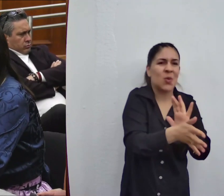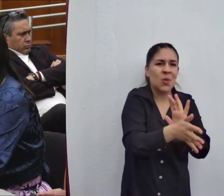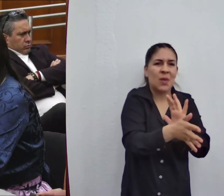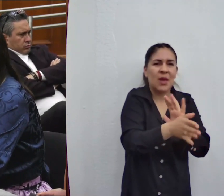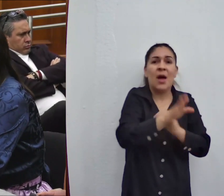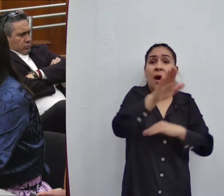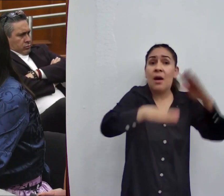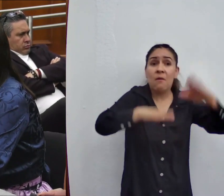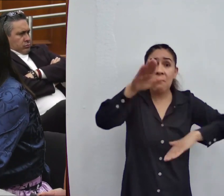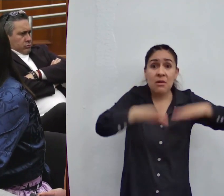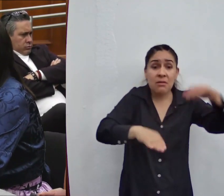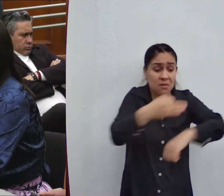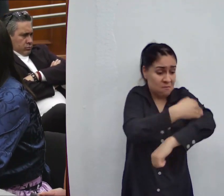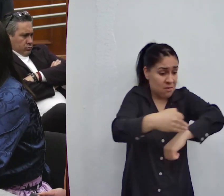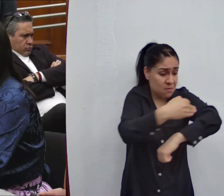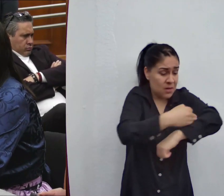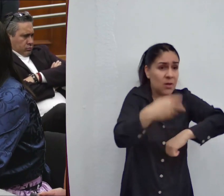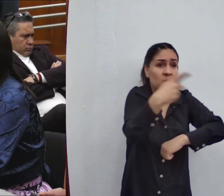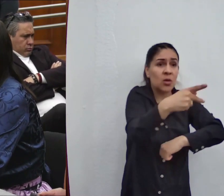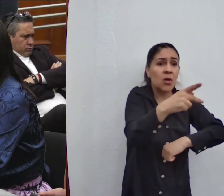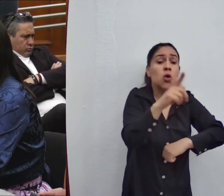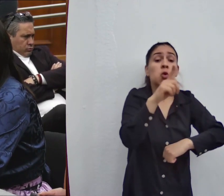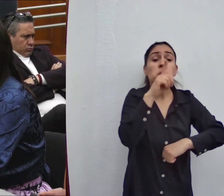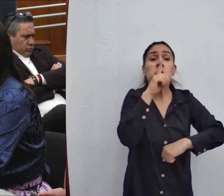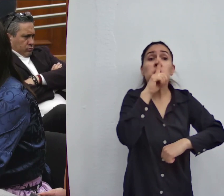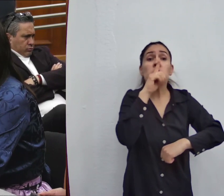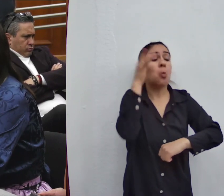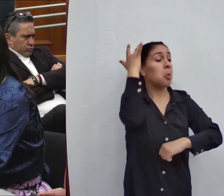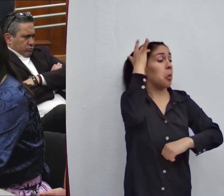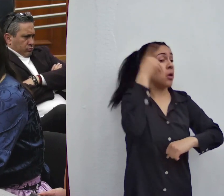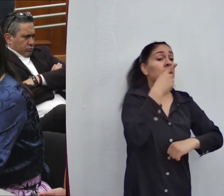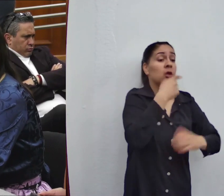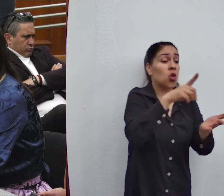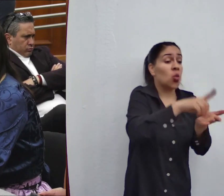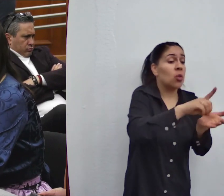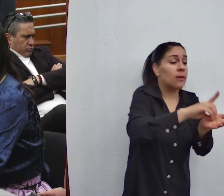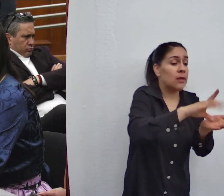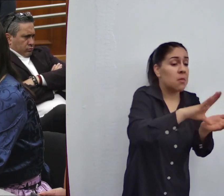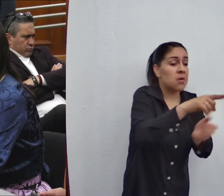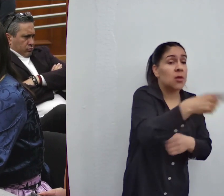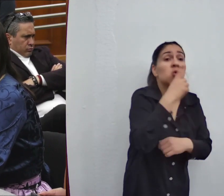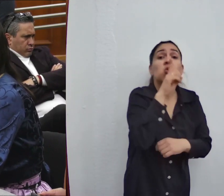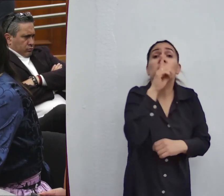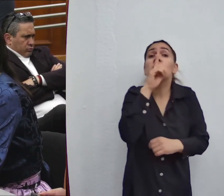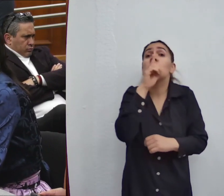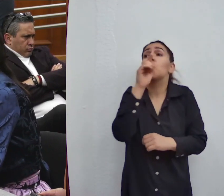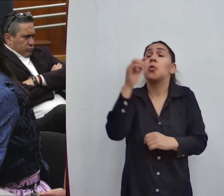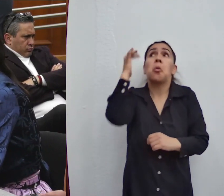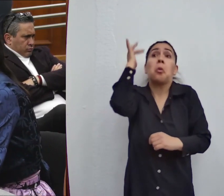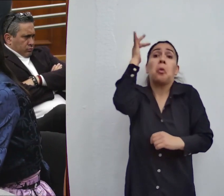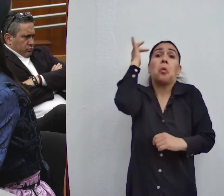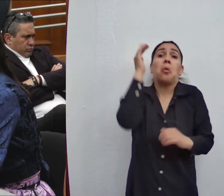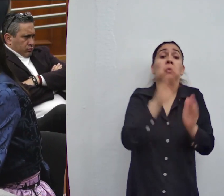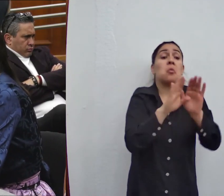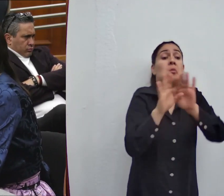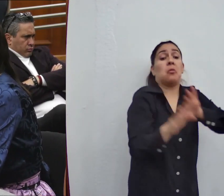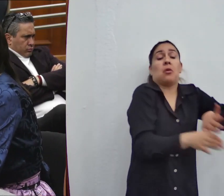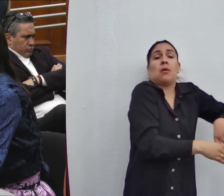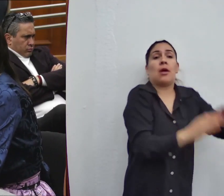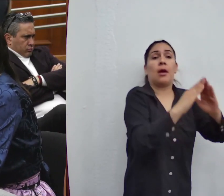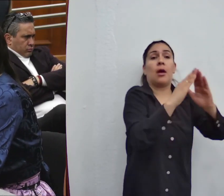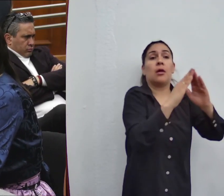qué parte van a quedar esas personas? ¿Qué programas o